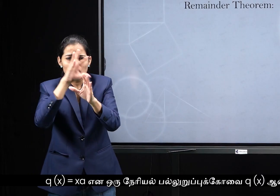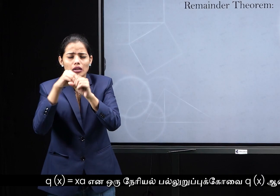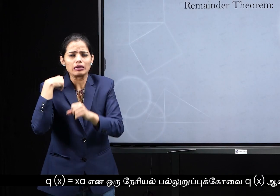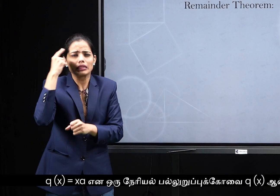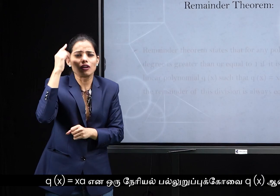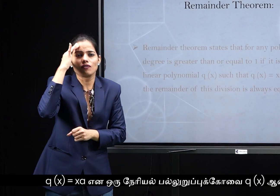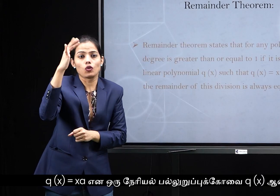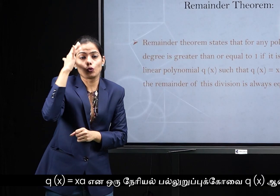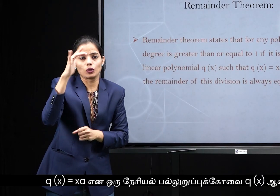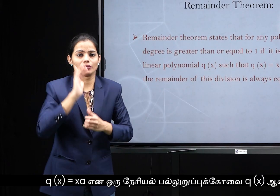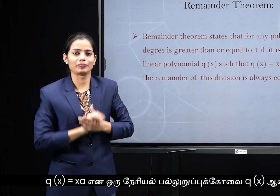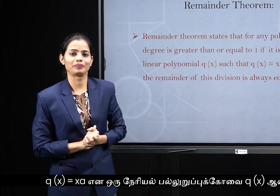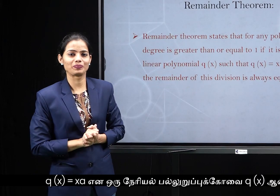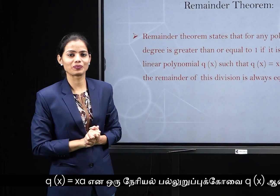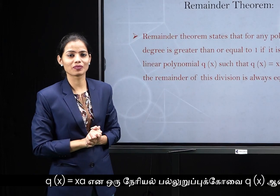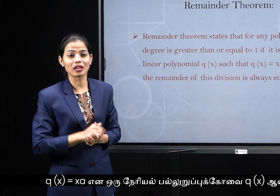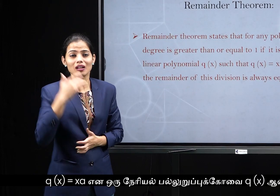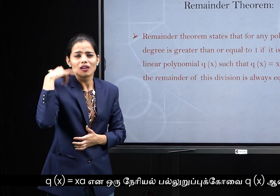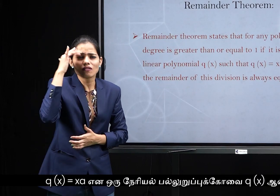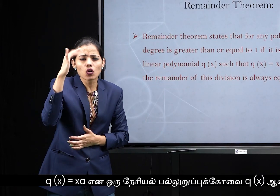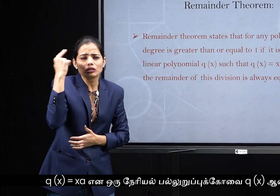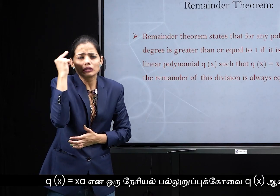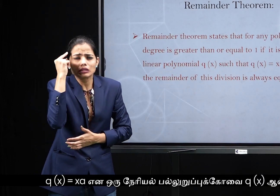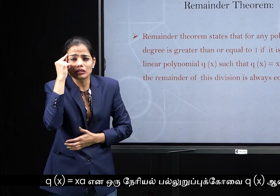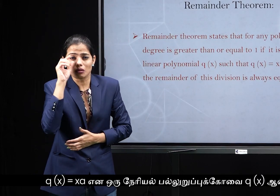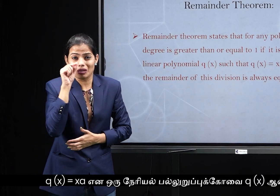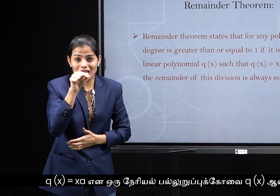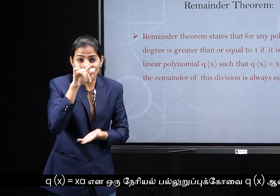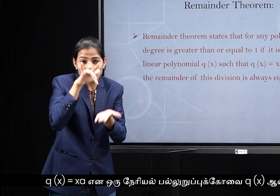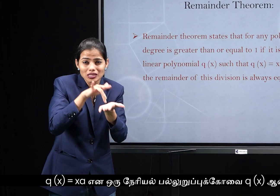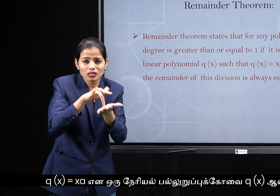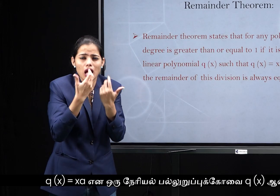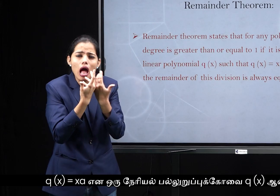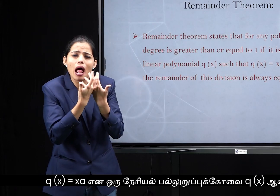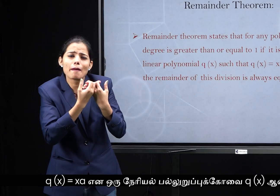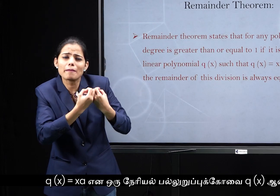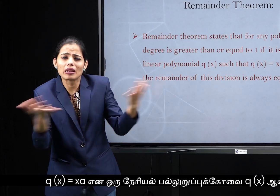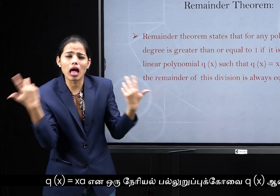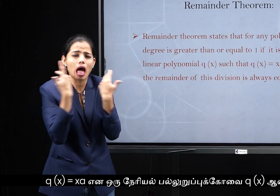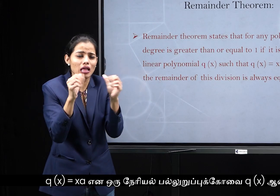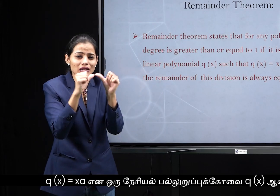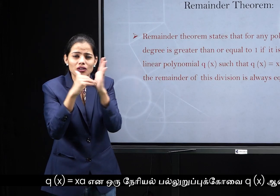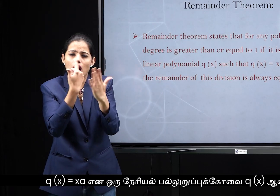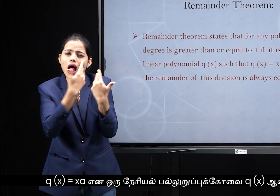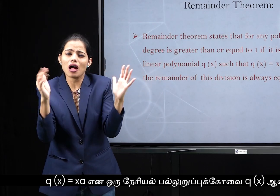q வட்ட அடைப்புக்குறிக்குள் x ஈடு xa என ஒரு நேரியல் பல்லுறுப்புக்கோவை q வட்ட அடைப்புக்குறிக்குள் x